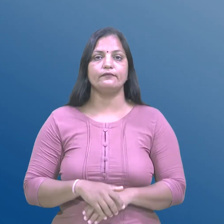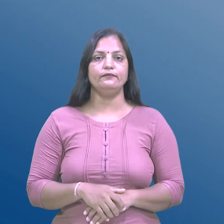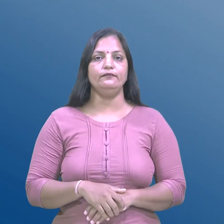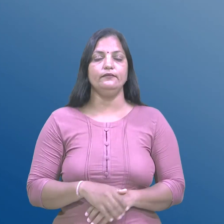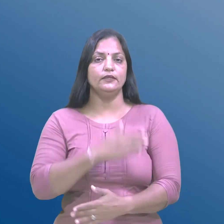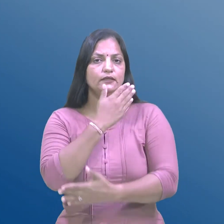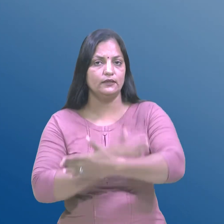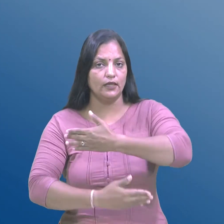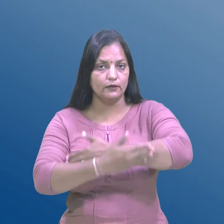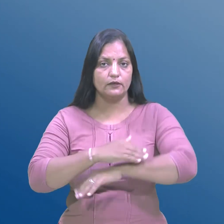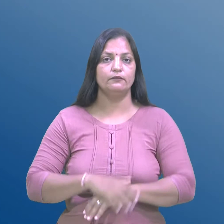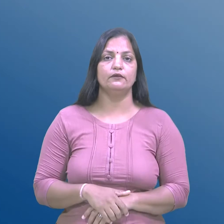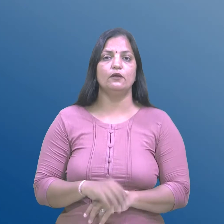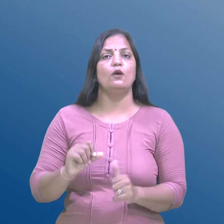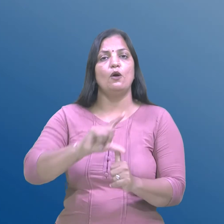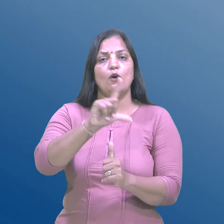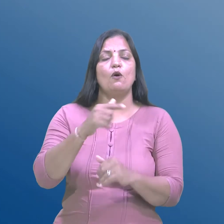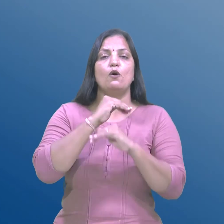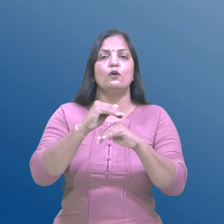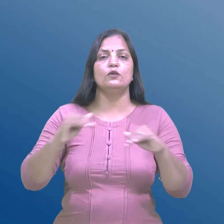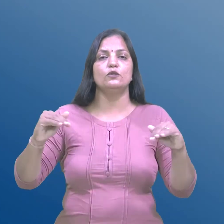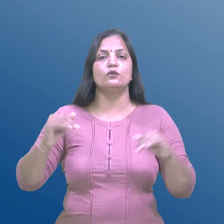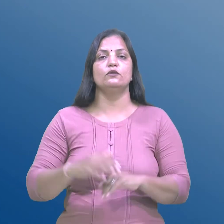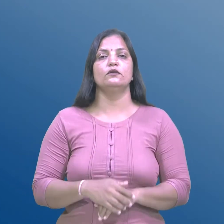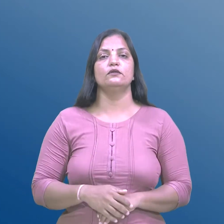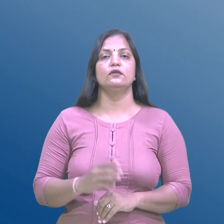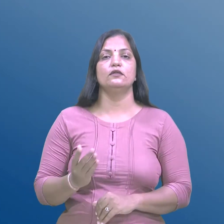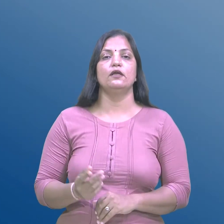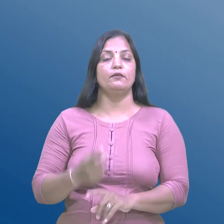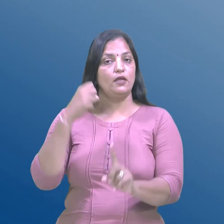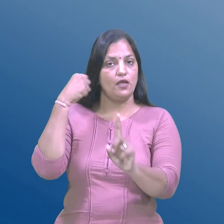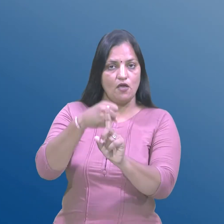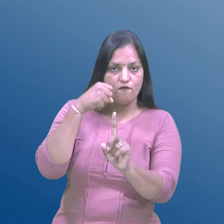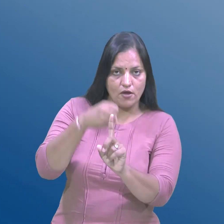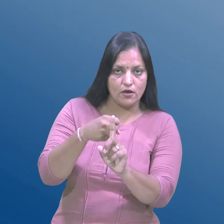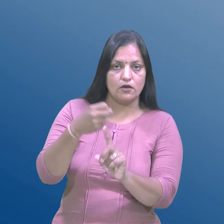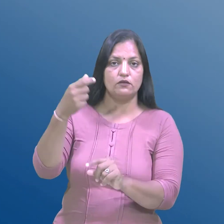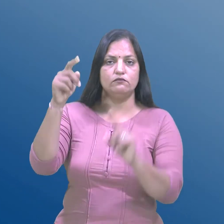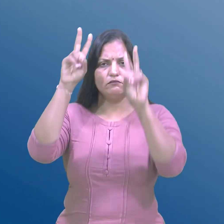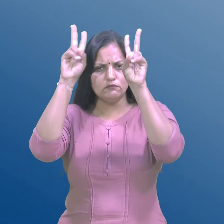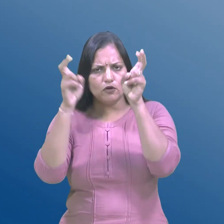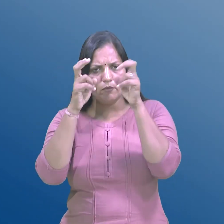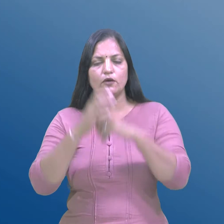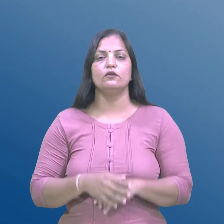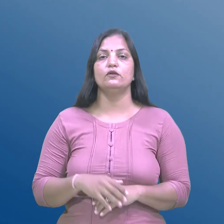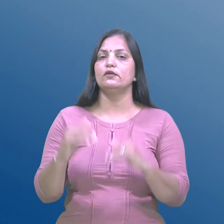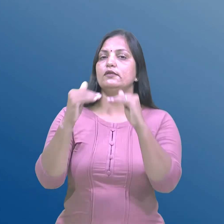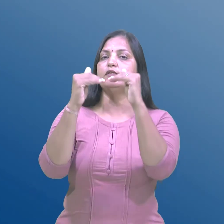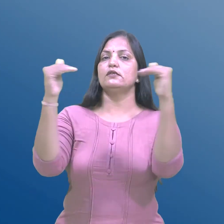વિકલાંગતા ધરાવતા તમામ બાળકો તેમને અસર કરતી બાબતોમાં સમાનતાના ધોરણે